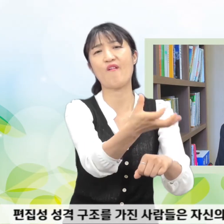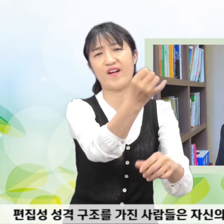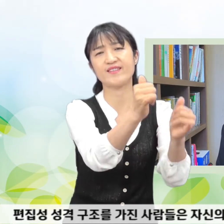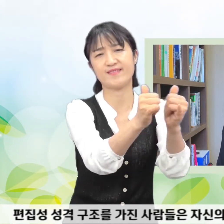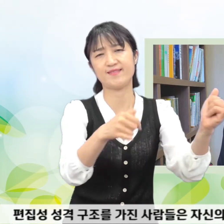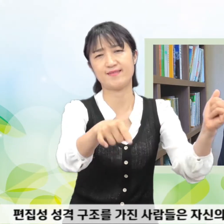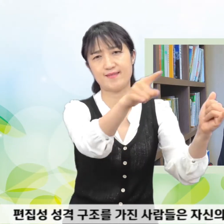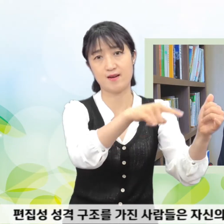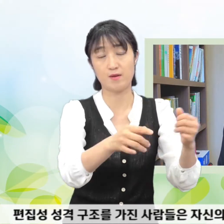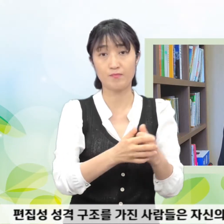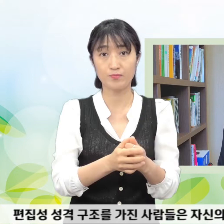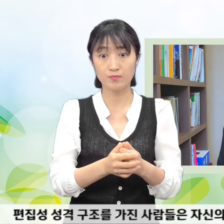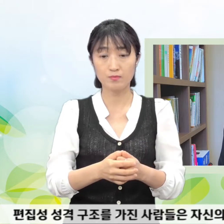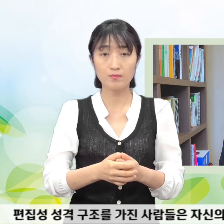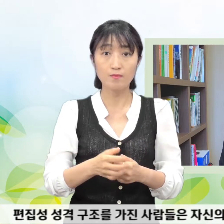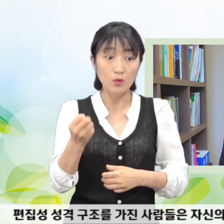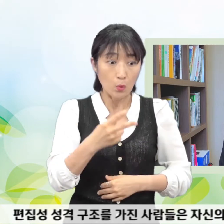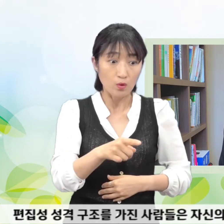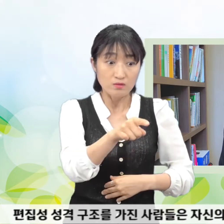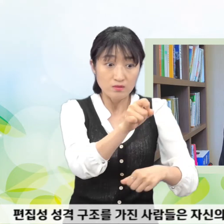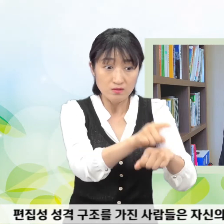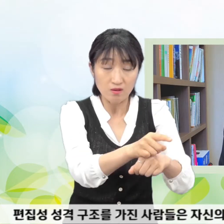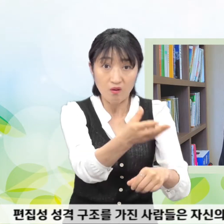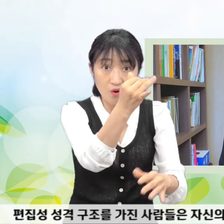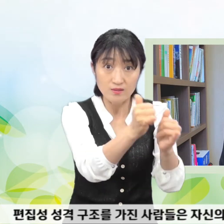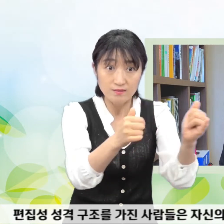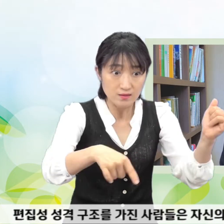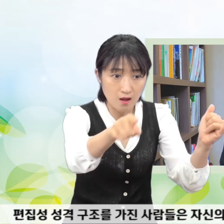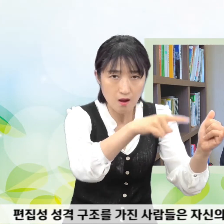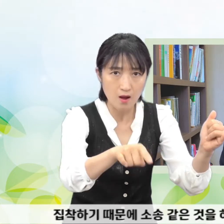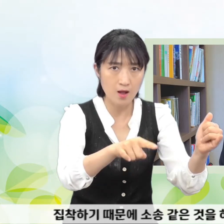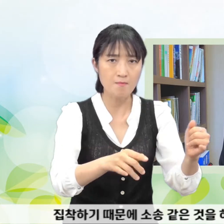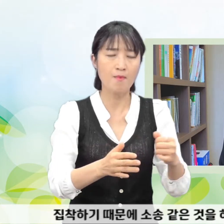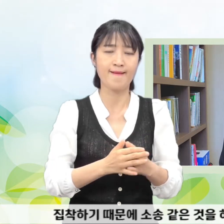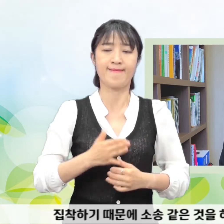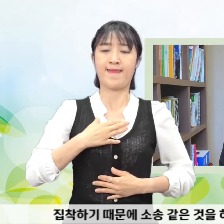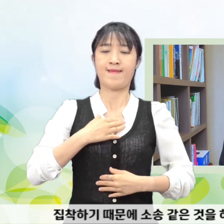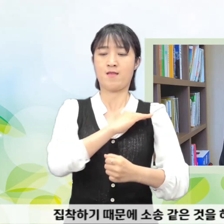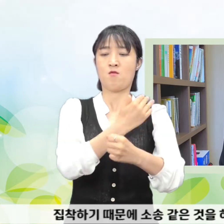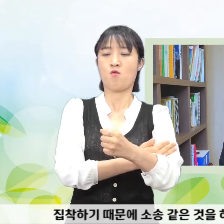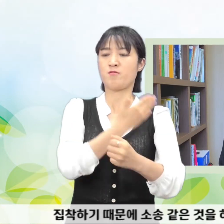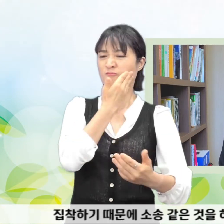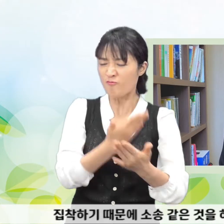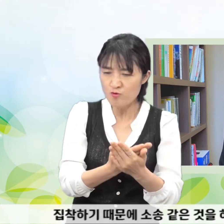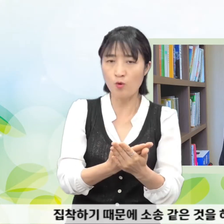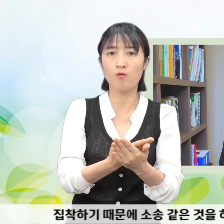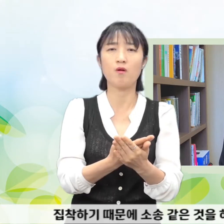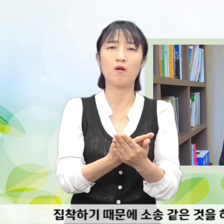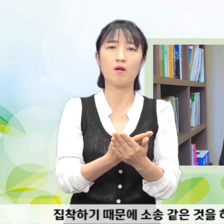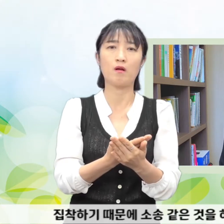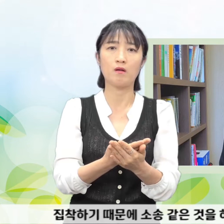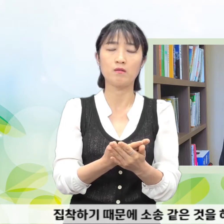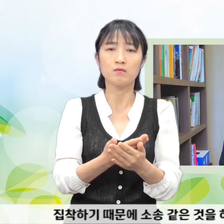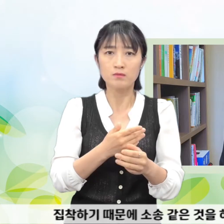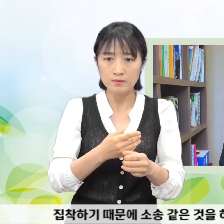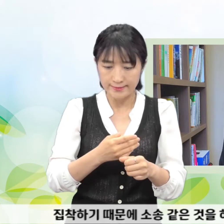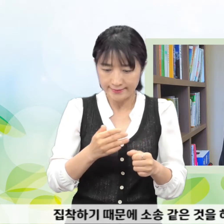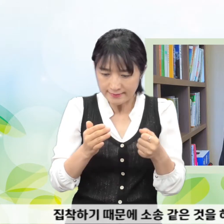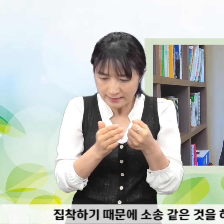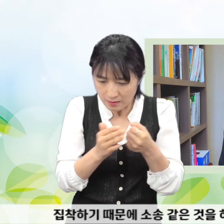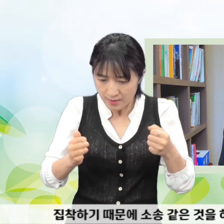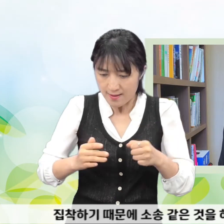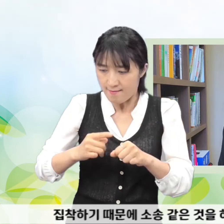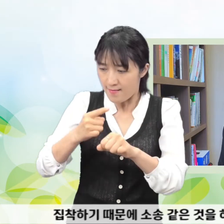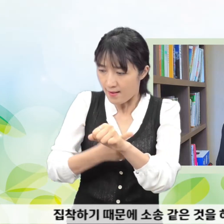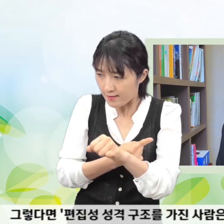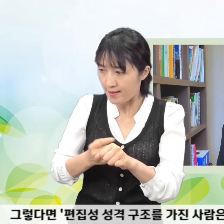구조를 갖고 있는 사람들은 자신의 권리를 굉장히 중요하게 생각하고 집착하기 때문에 소송 같은 경우를 하는 경우가 굉장히